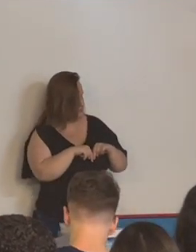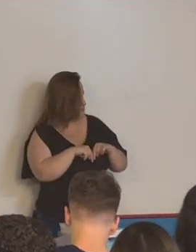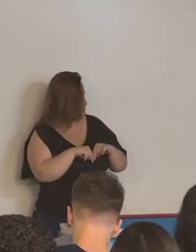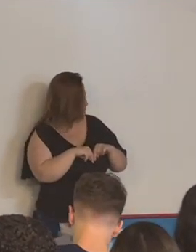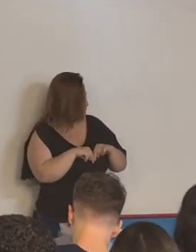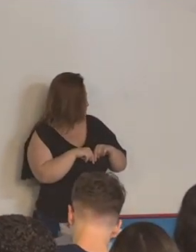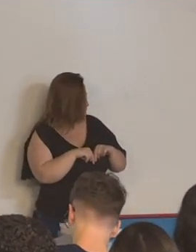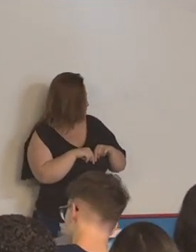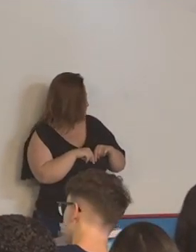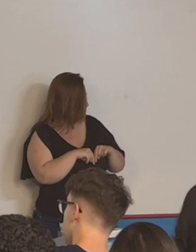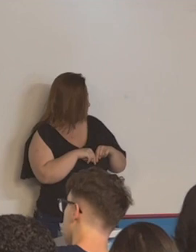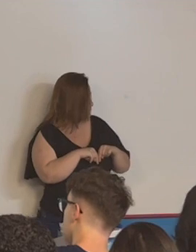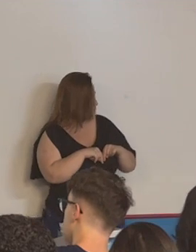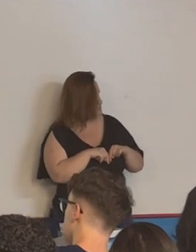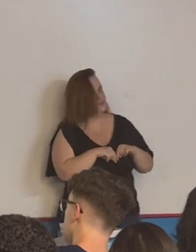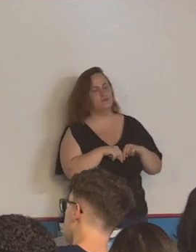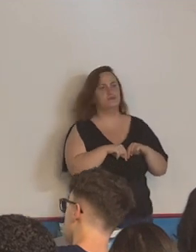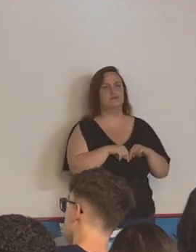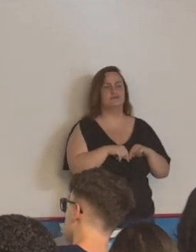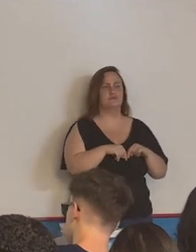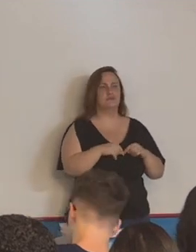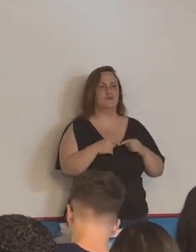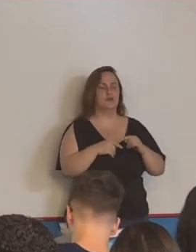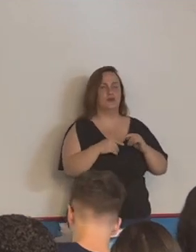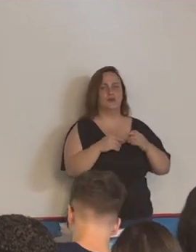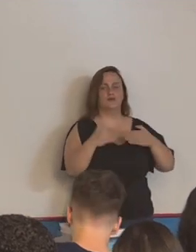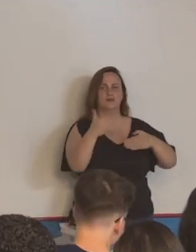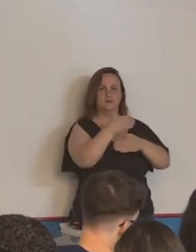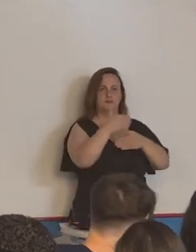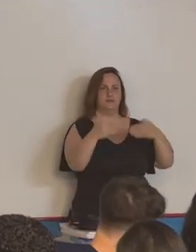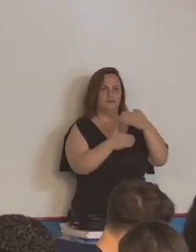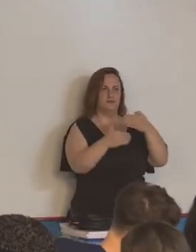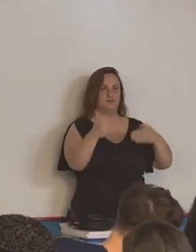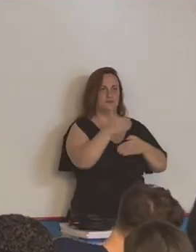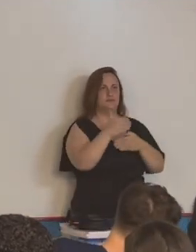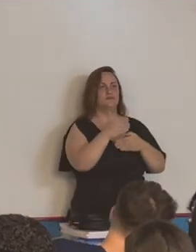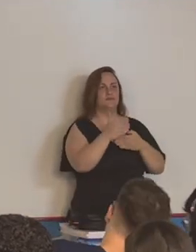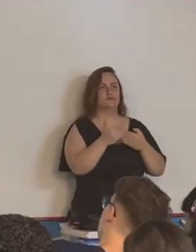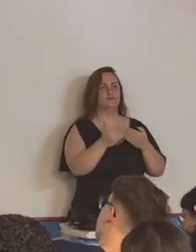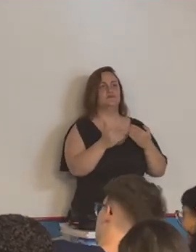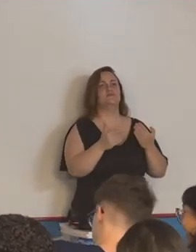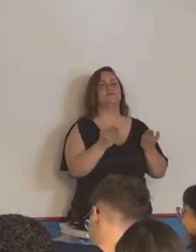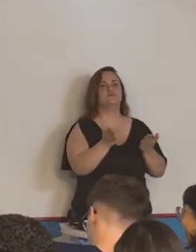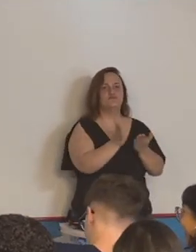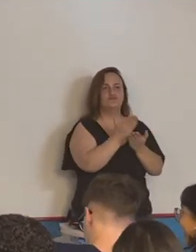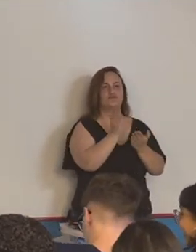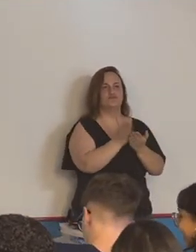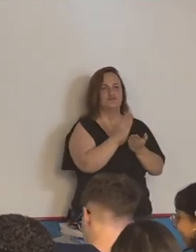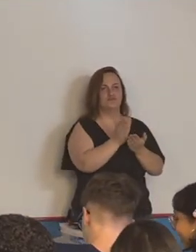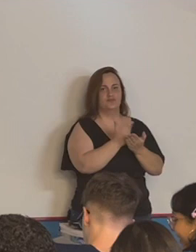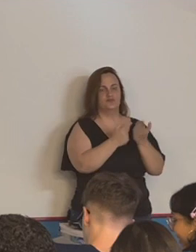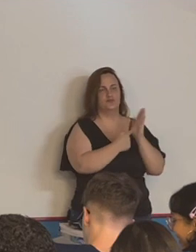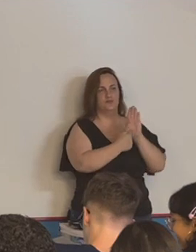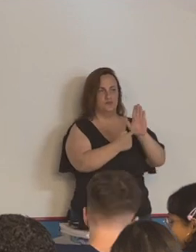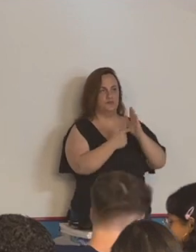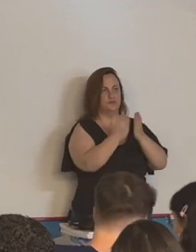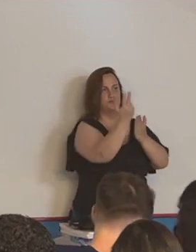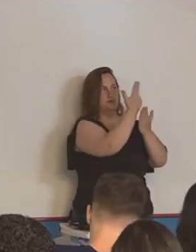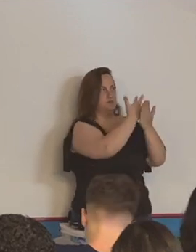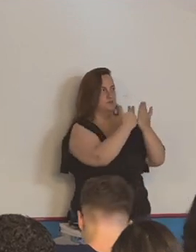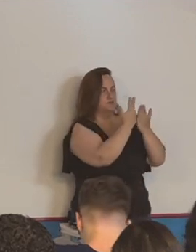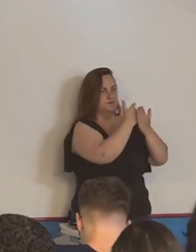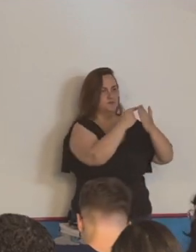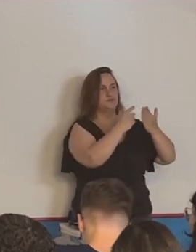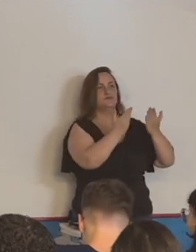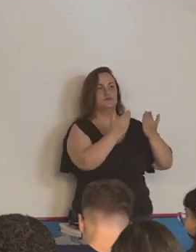chegar nas pinturas que eu tenho feito, né? Alguns detalhes. Essa aqui,